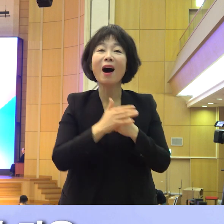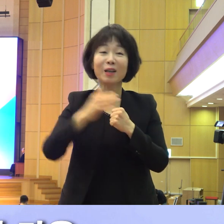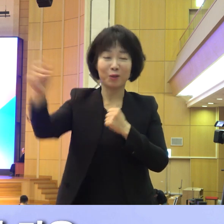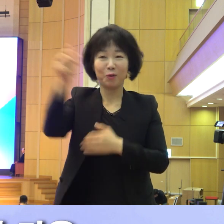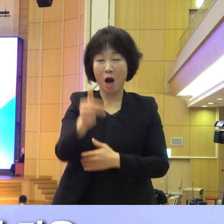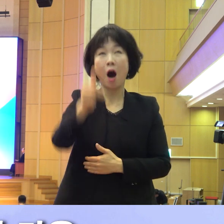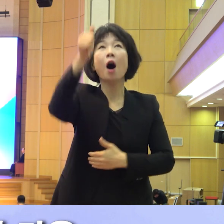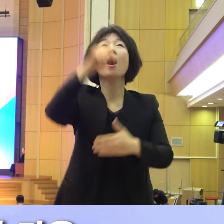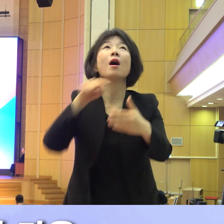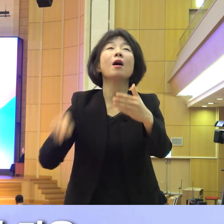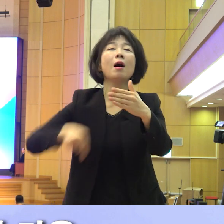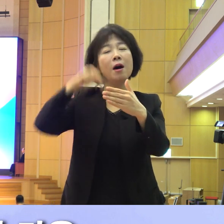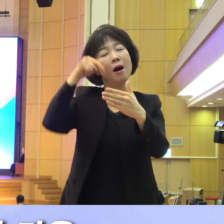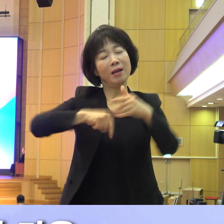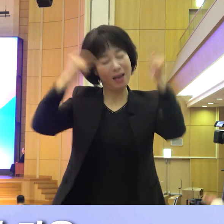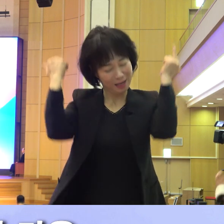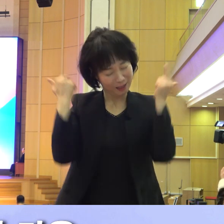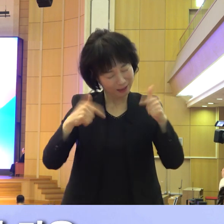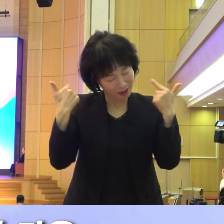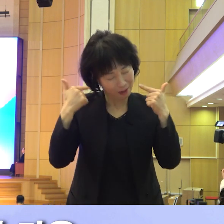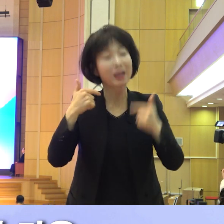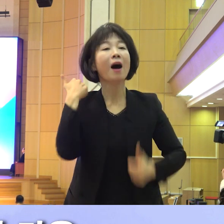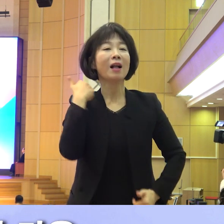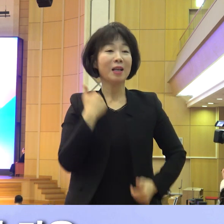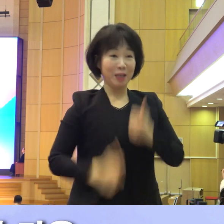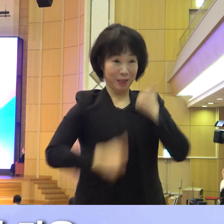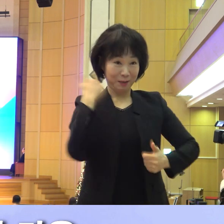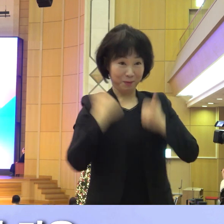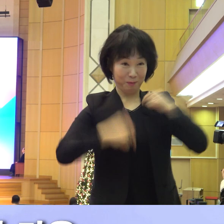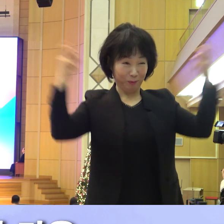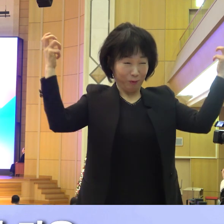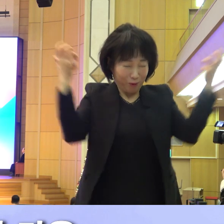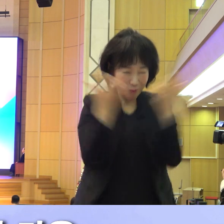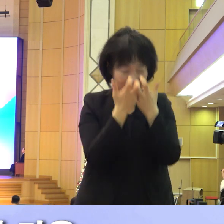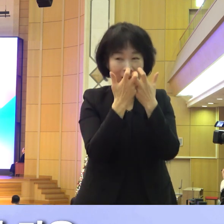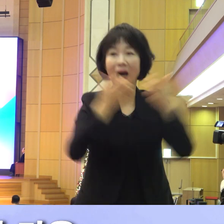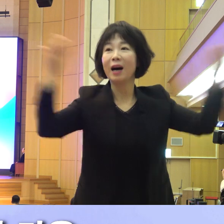동행하시니 나 주와 늘 기쁘다.